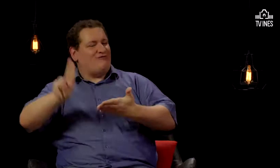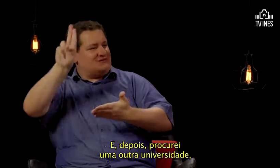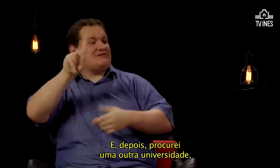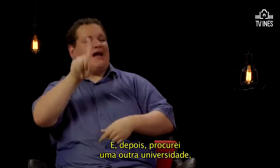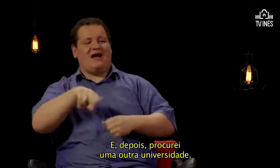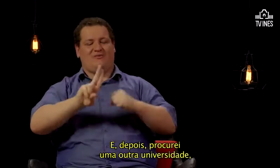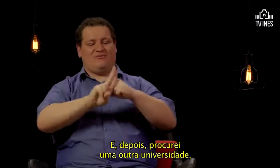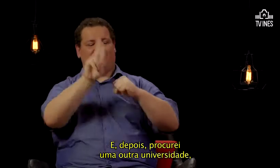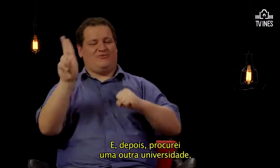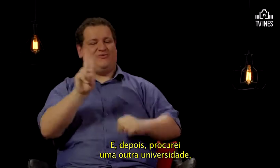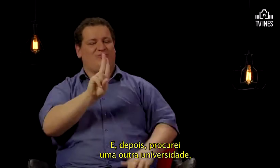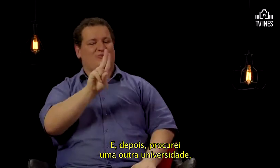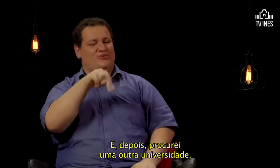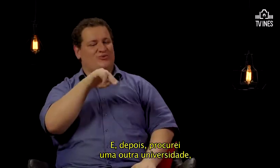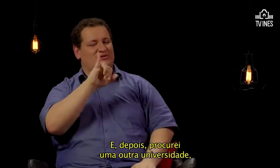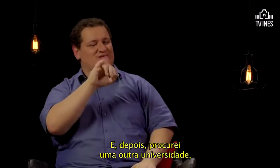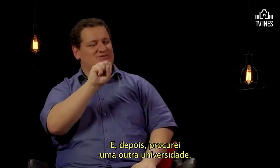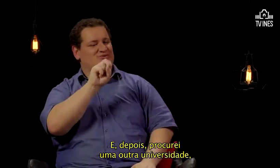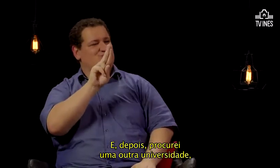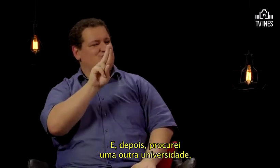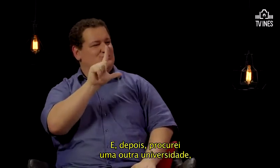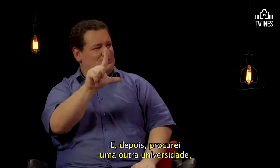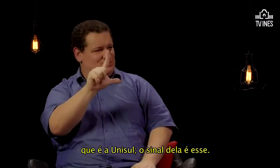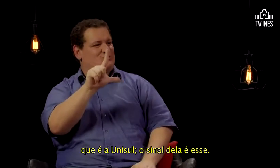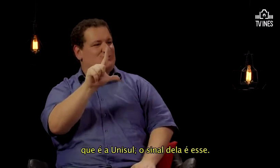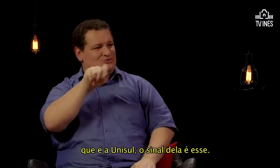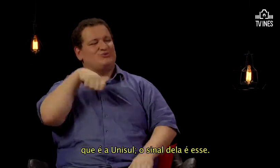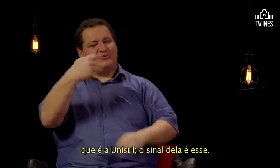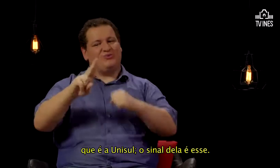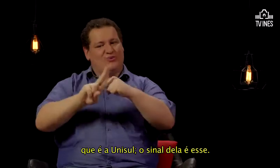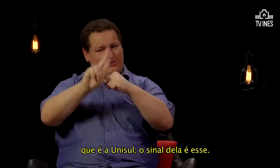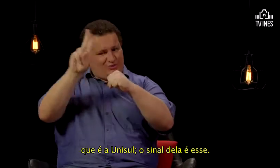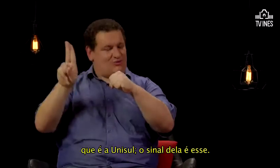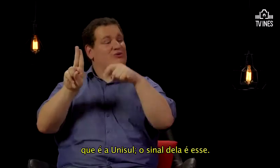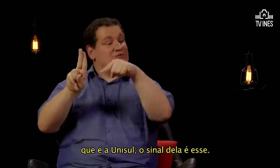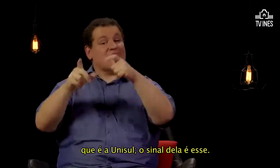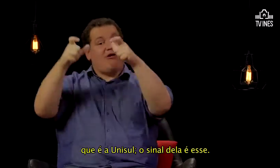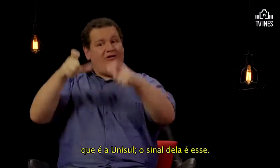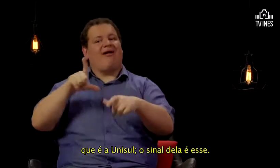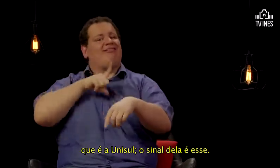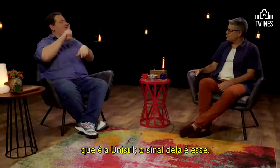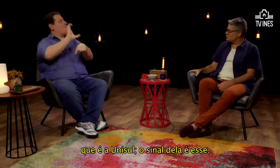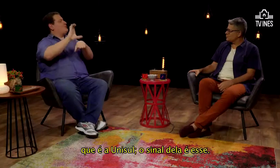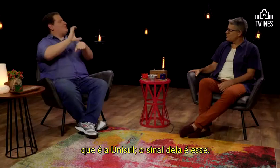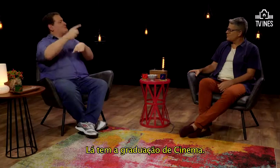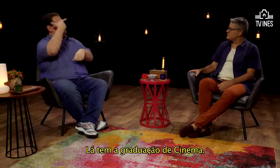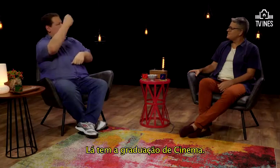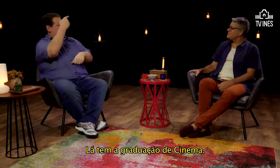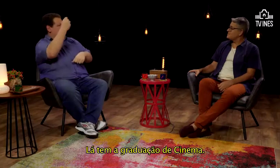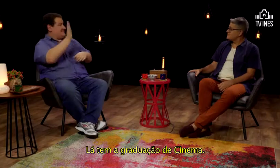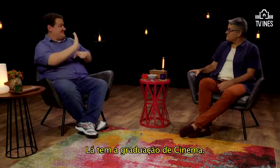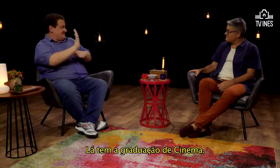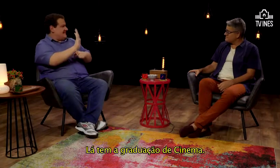E depois procurei uma outra universidade, que é a Unisul. O sinal dela é esse. E lá tem